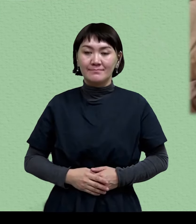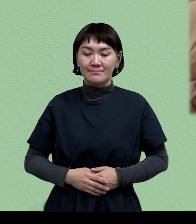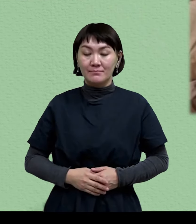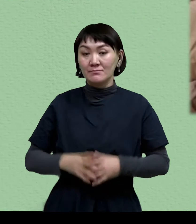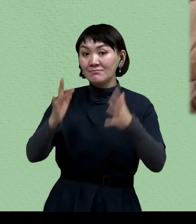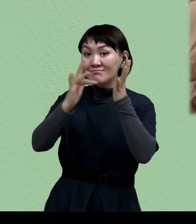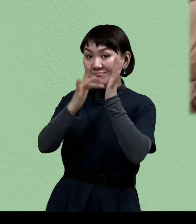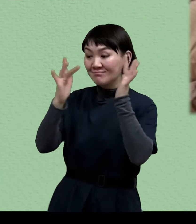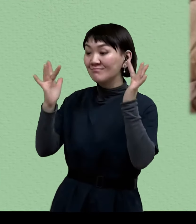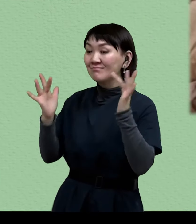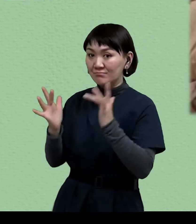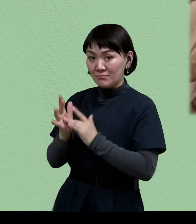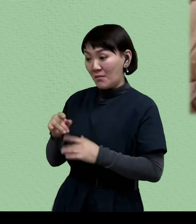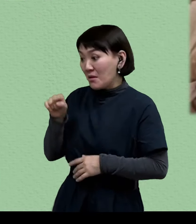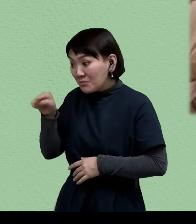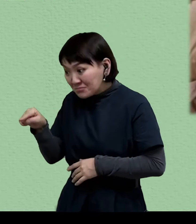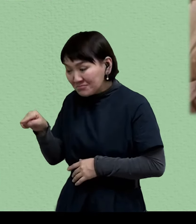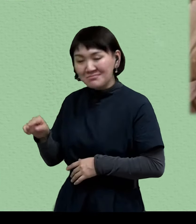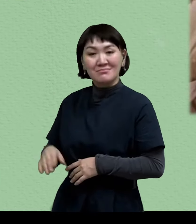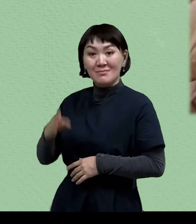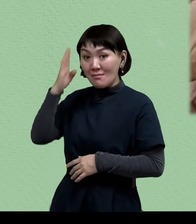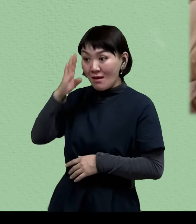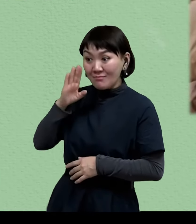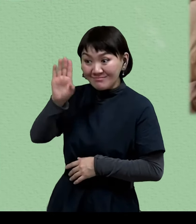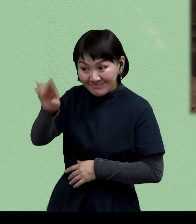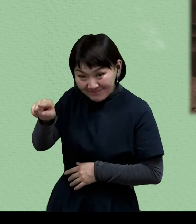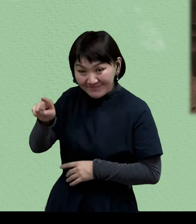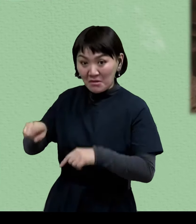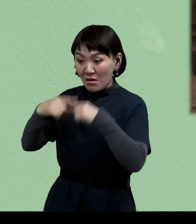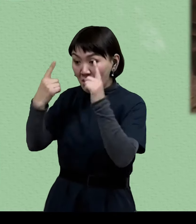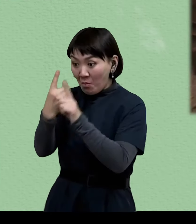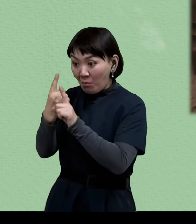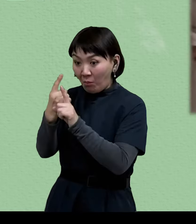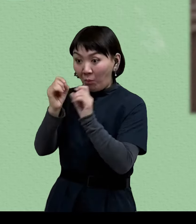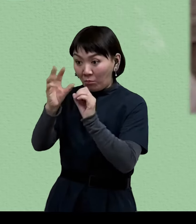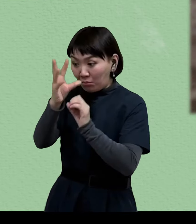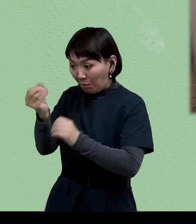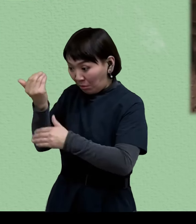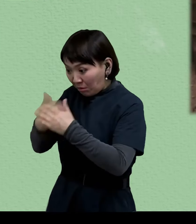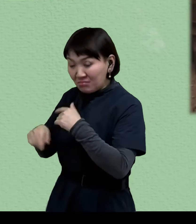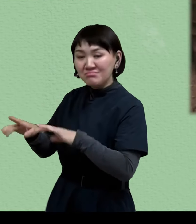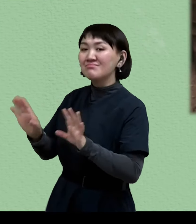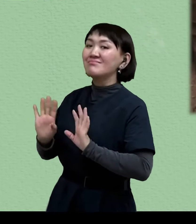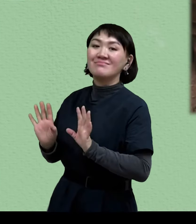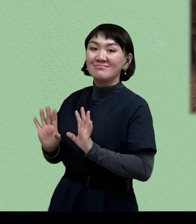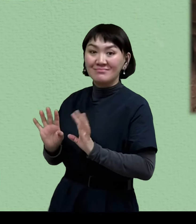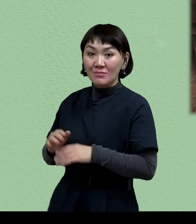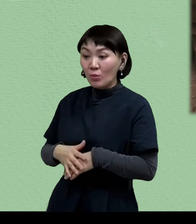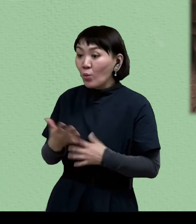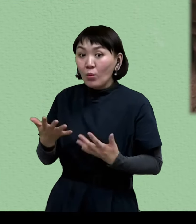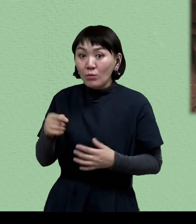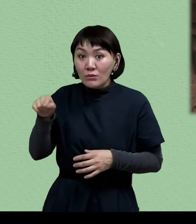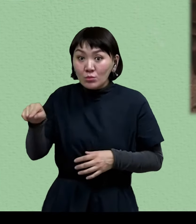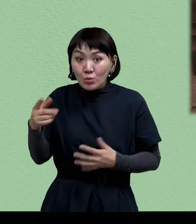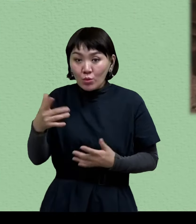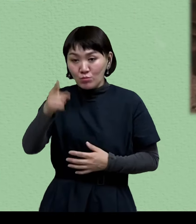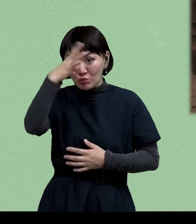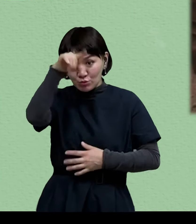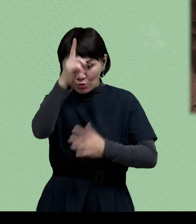Есүс «Энч, эцэг эхэнч нүгэл үйлдснээс болоогүй. Харин энэ бол Бурхны үйлсийг түүгээр